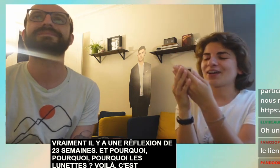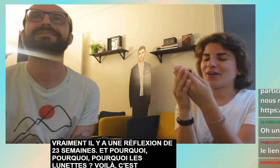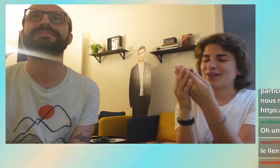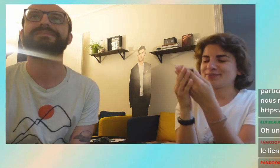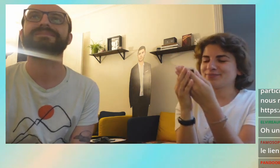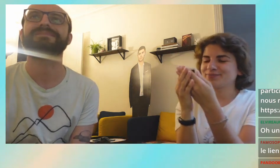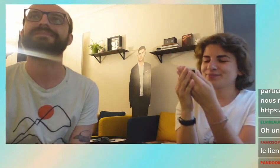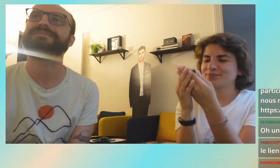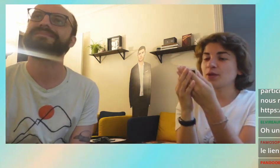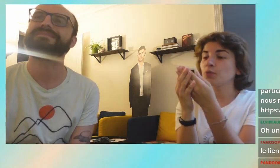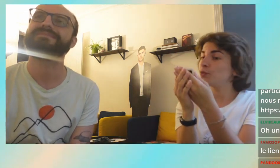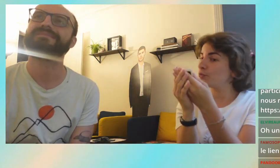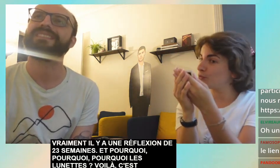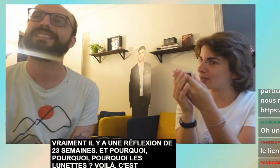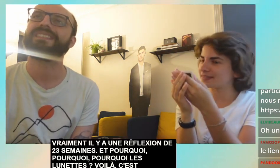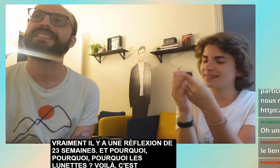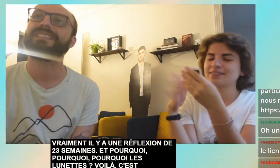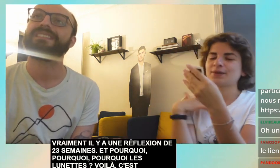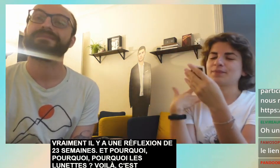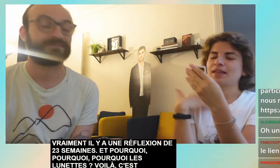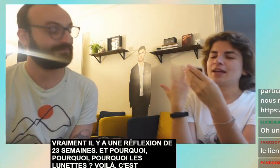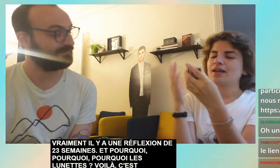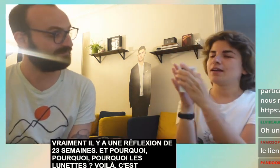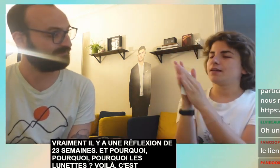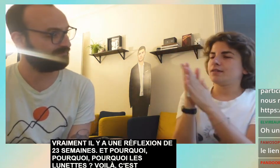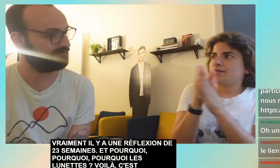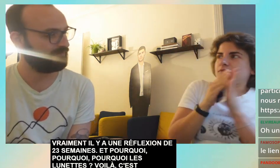Alors, intéressant.